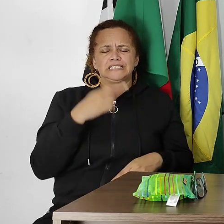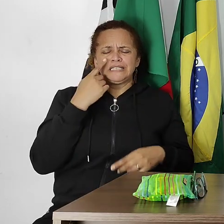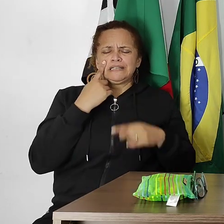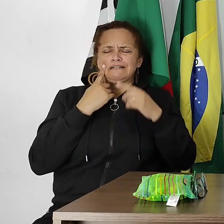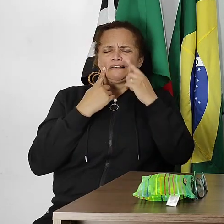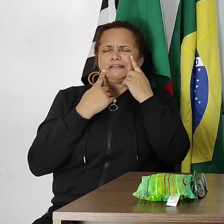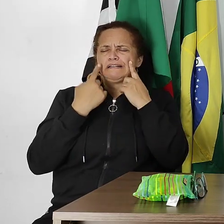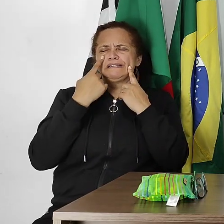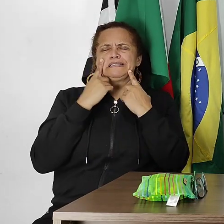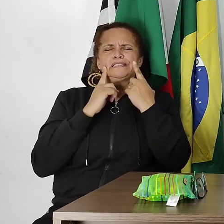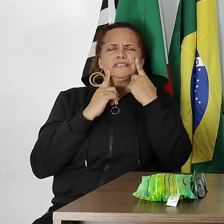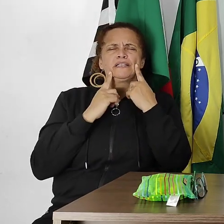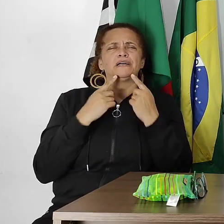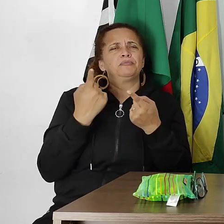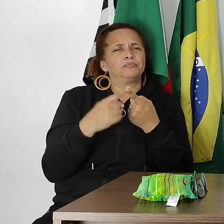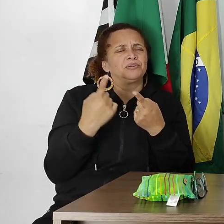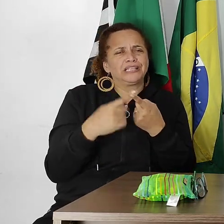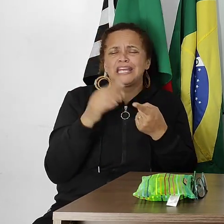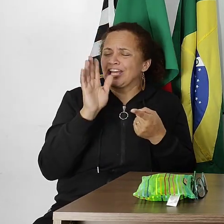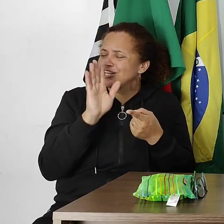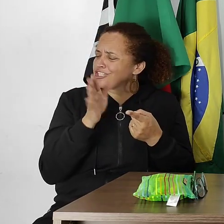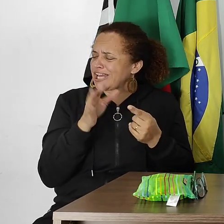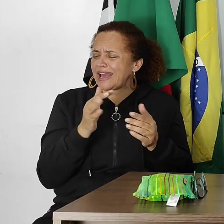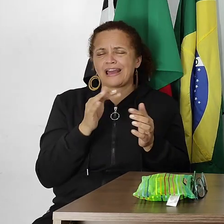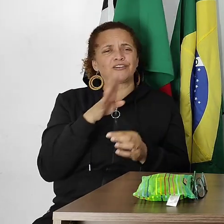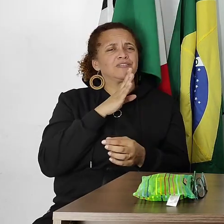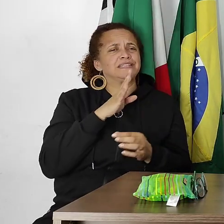minha família, a gente já estava namorando em casa.